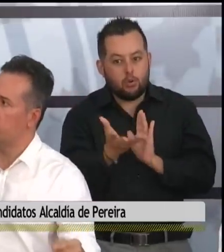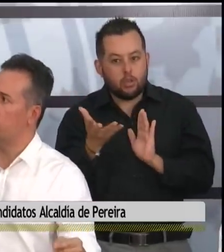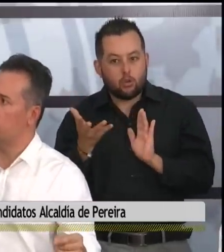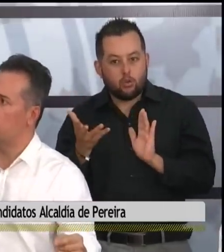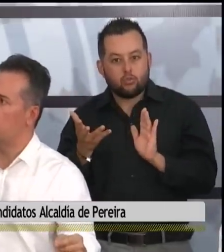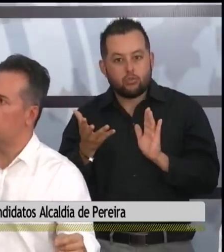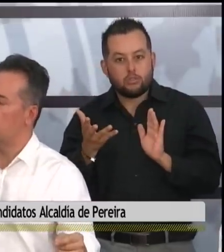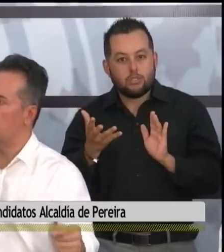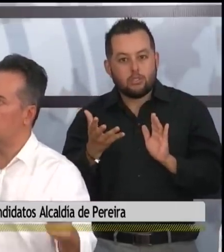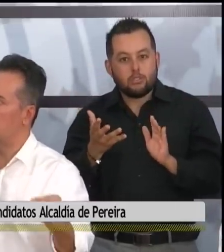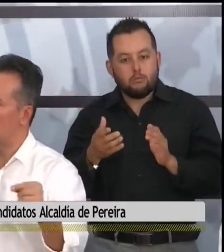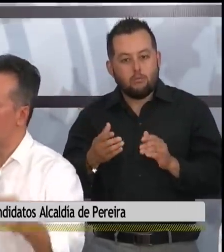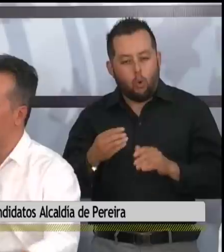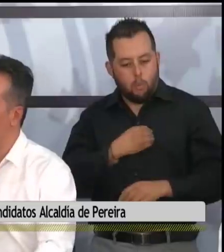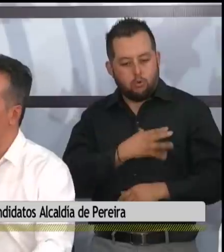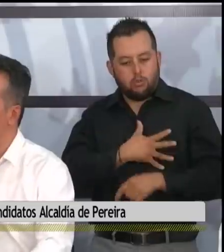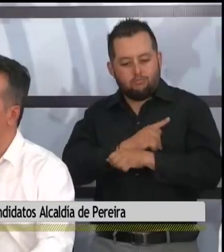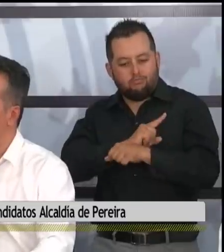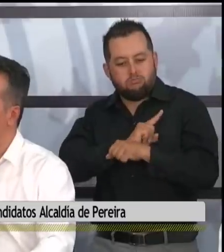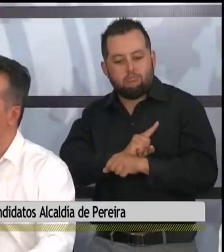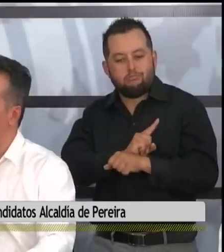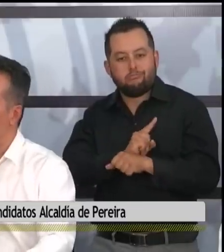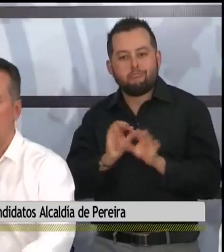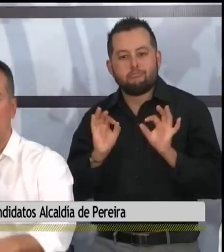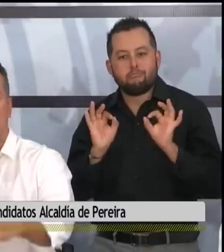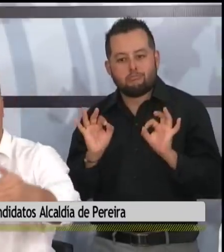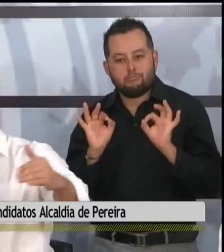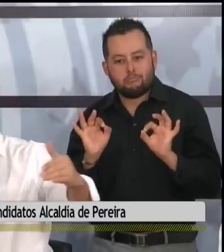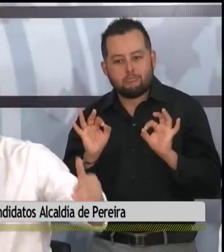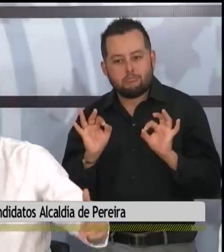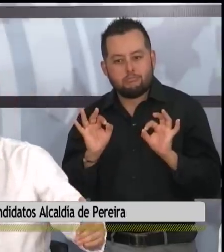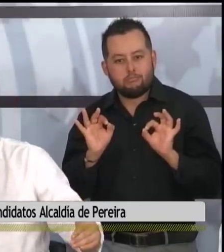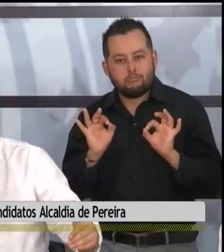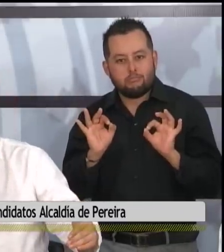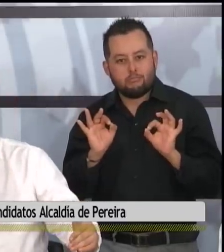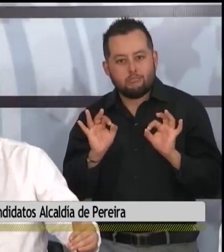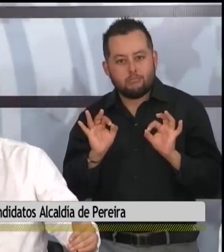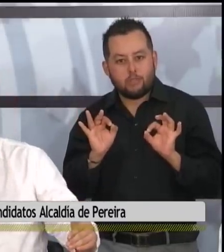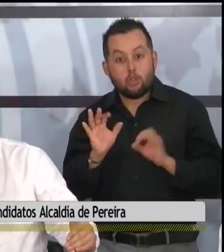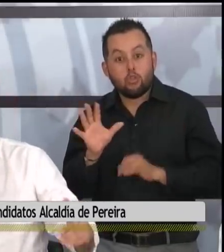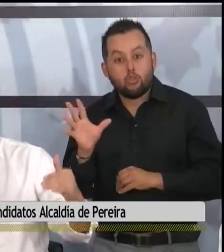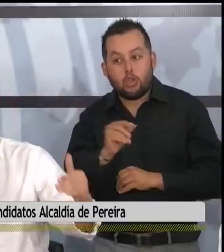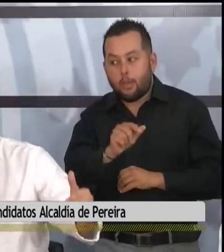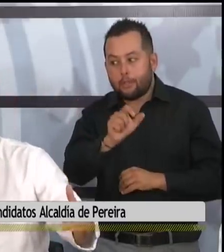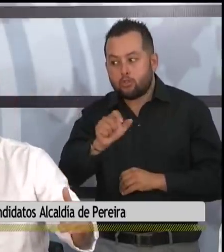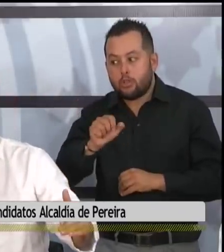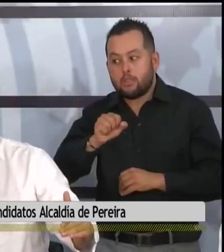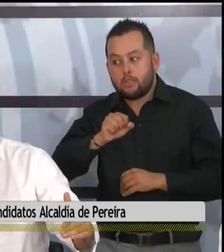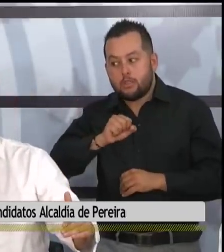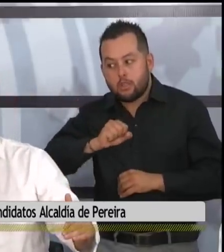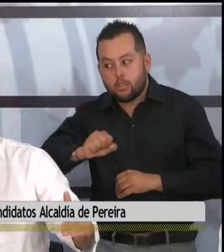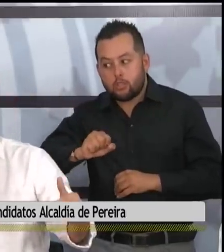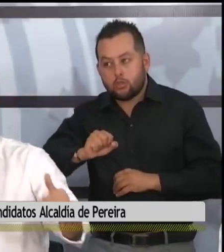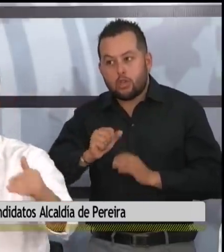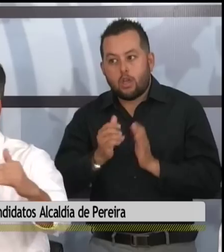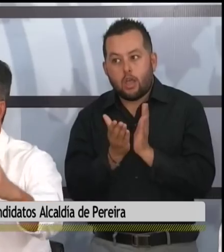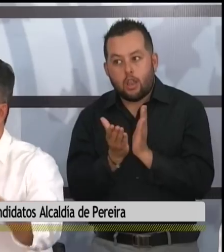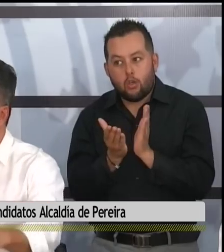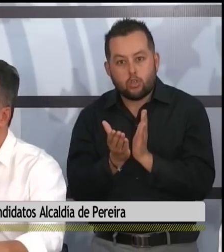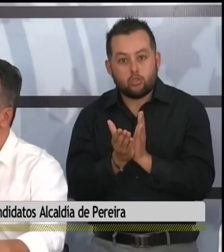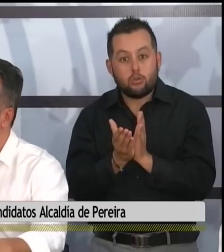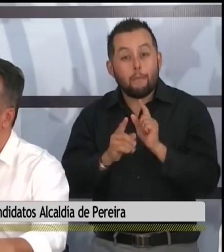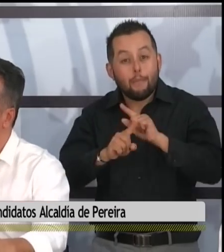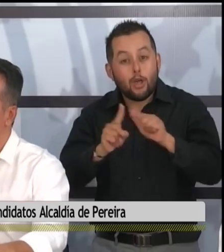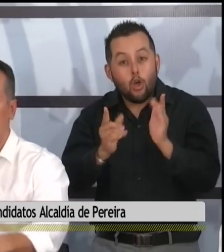y eficiente y con calidad, donde todos tengan derecho a la educación, pero educación con